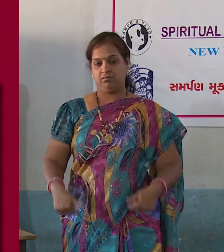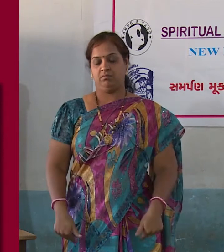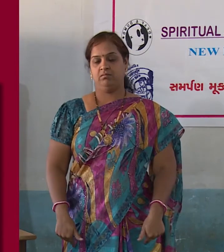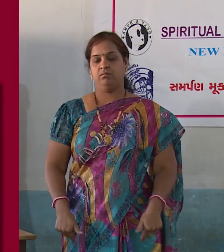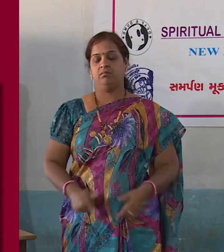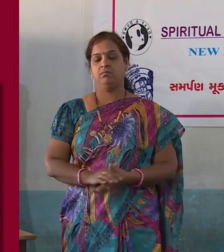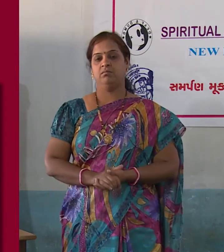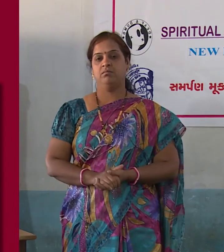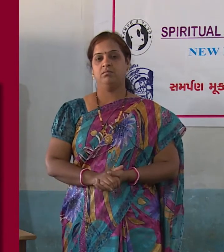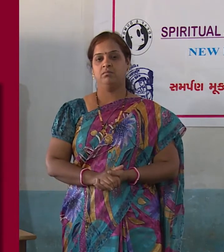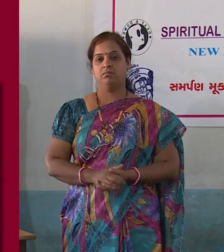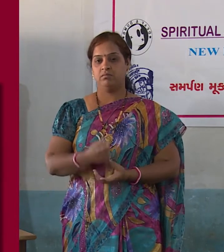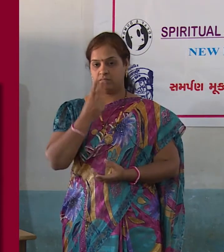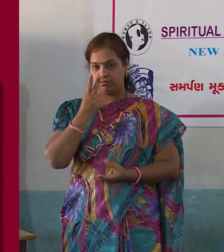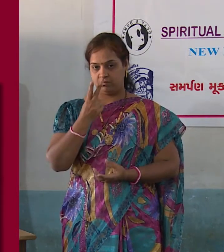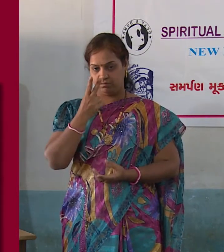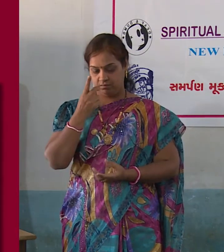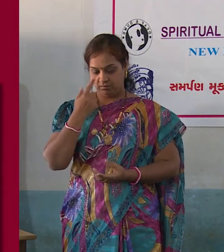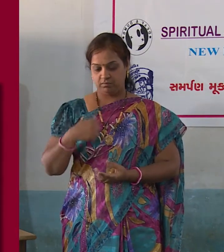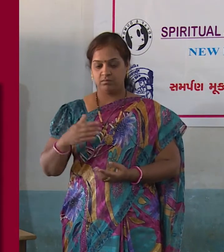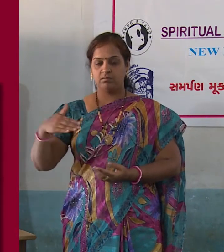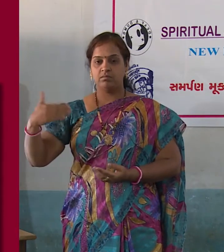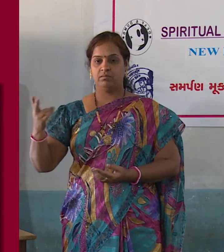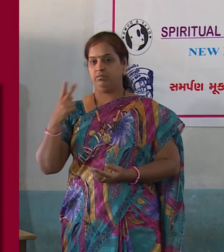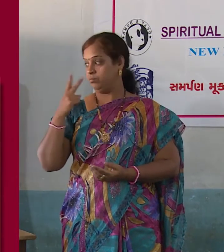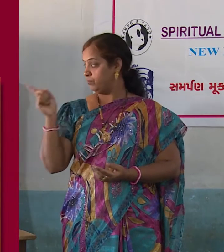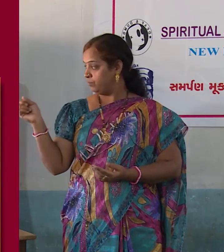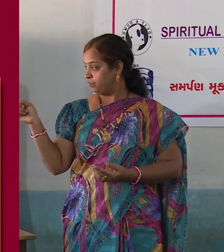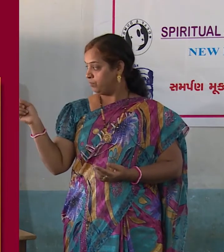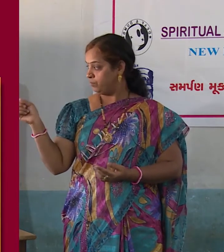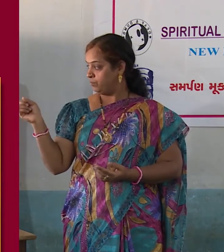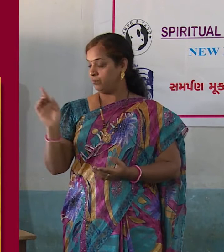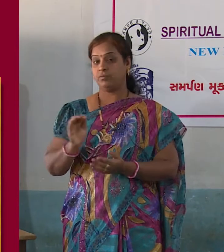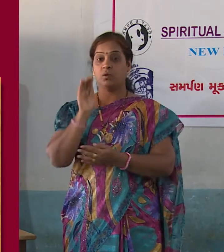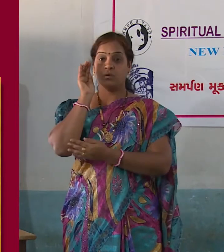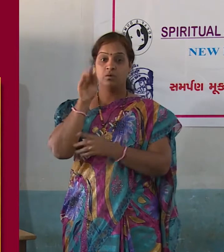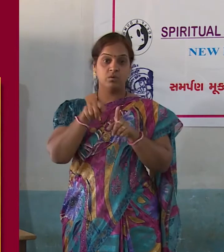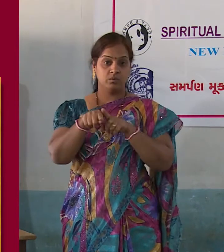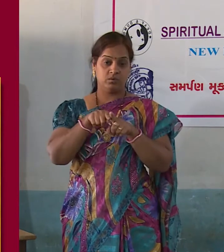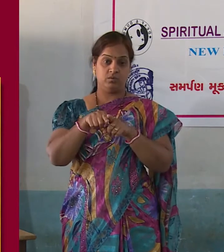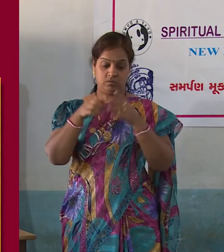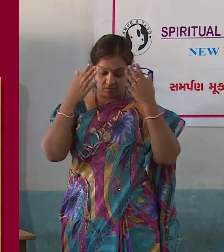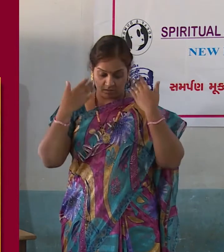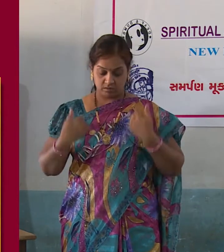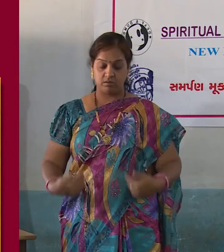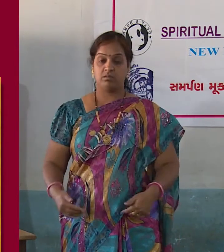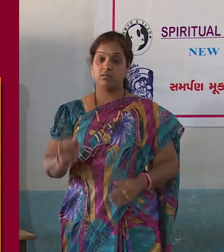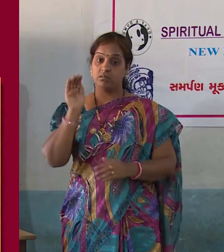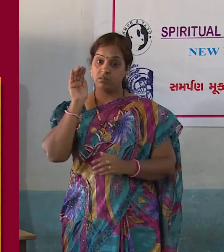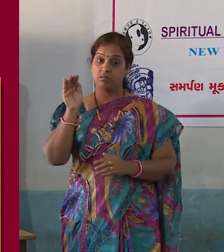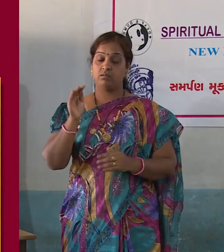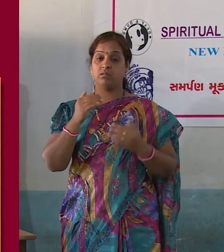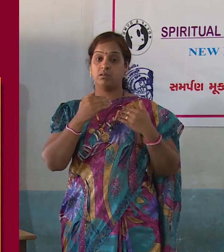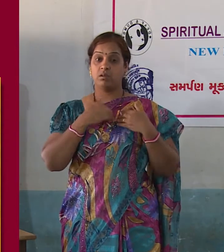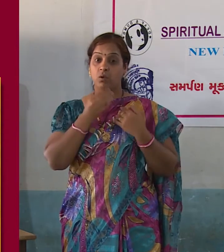शरीर जो है वो दिखाया है दूसरी साइड में कि वो एक सर्प के समान है, आत्मा